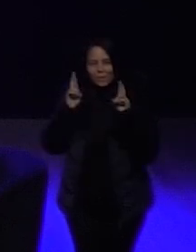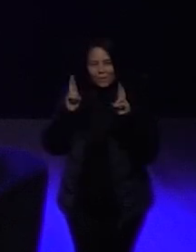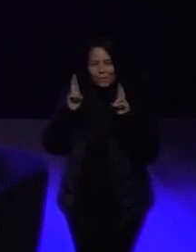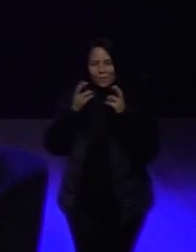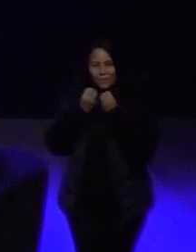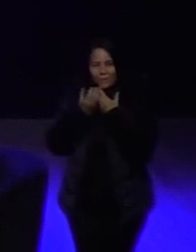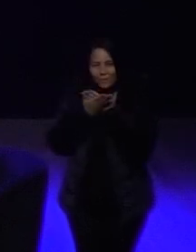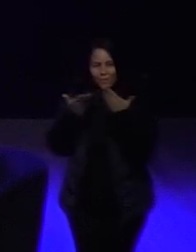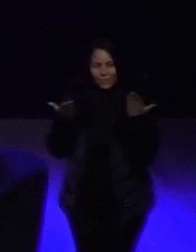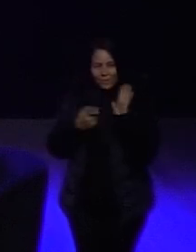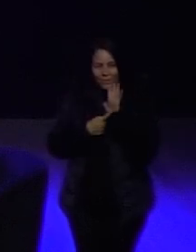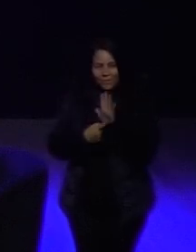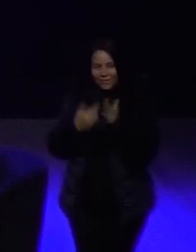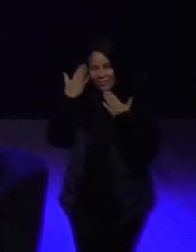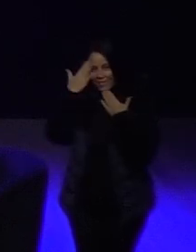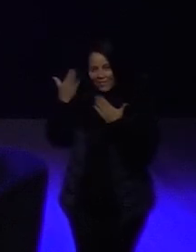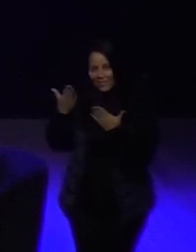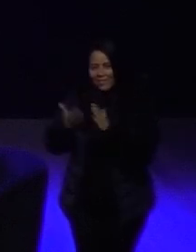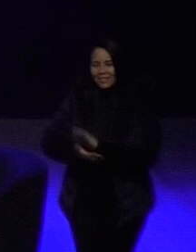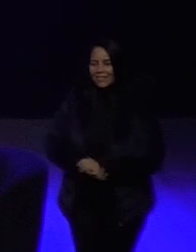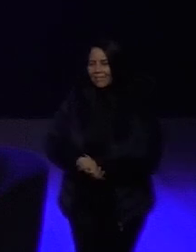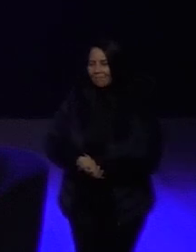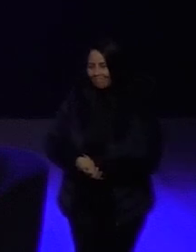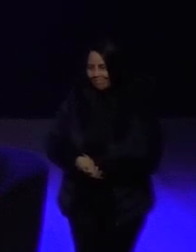um ótimo espetáculo. Obrigado.